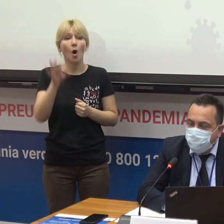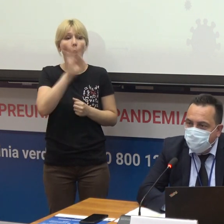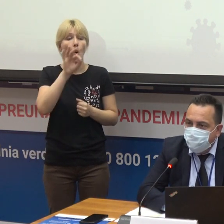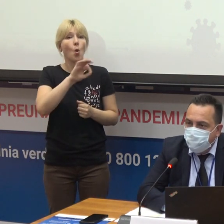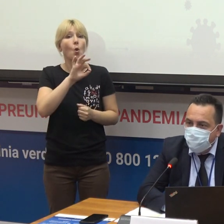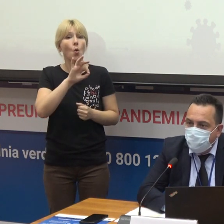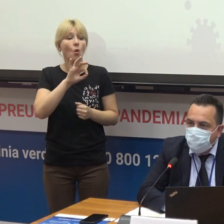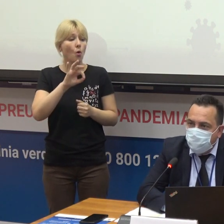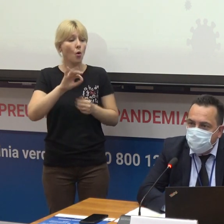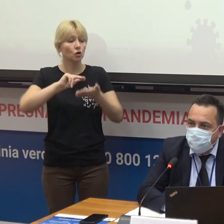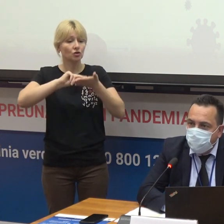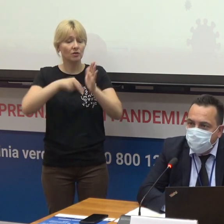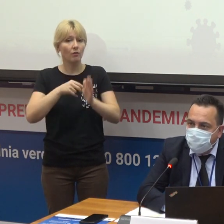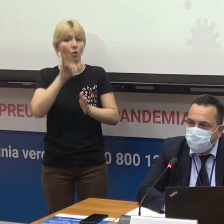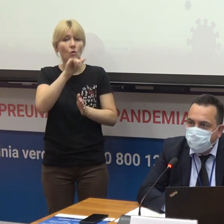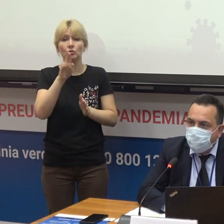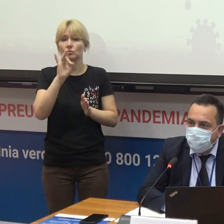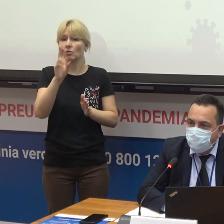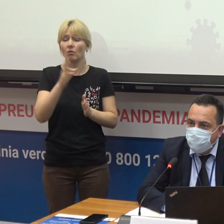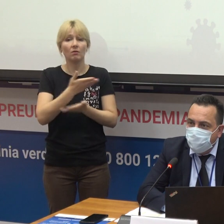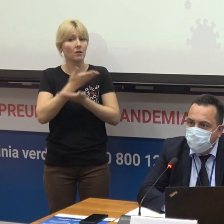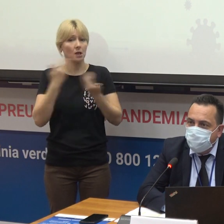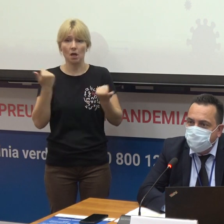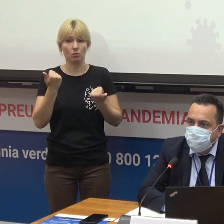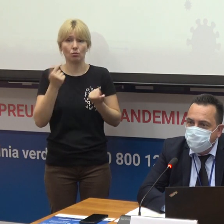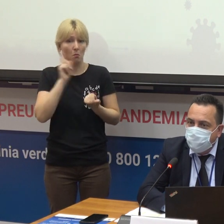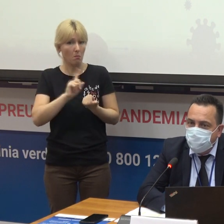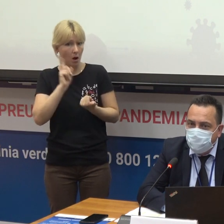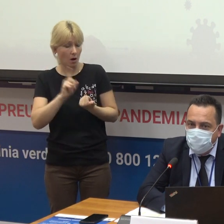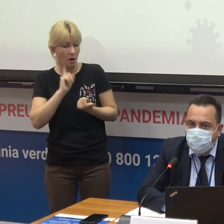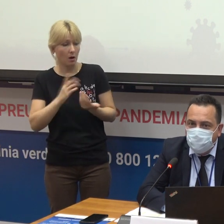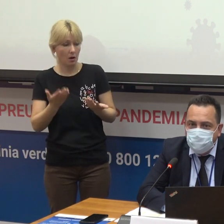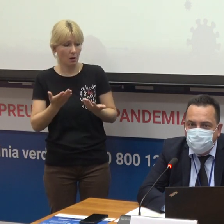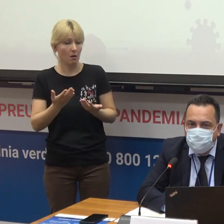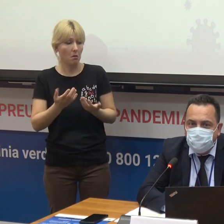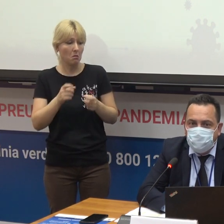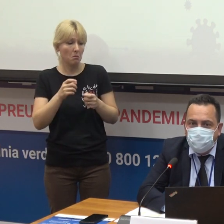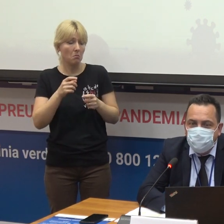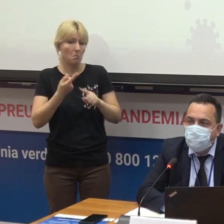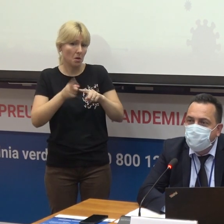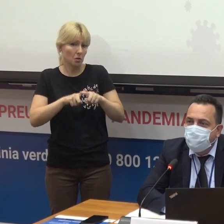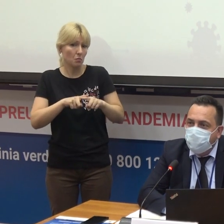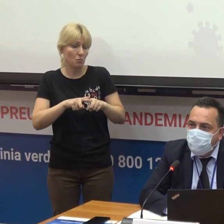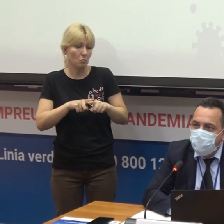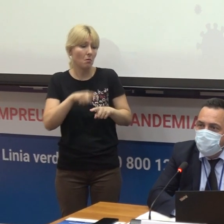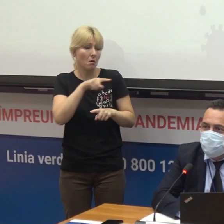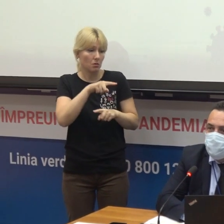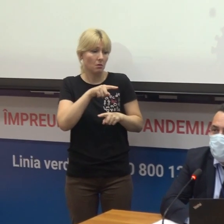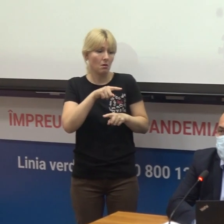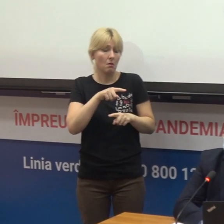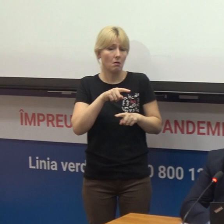Certificatele de vaccinare, de fapt, nu au un termen de valabilitate la moment, deci ele sunt